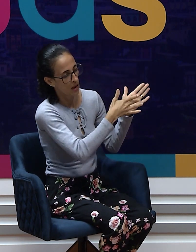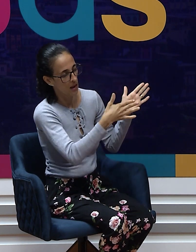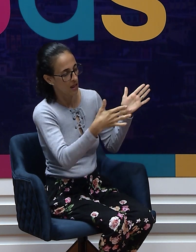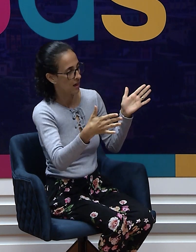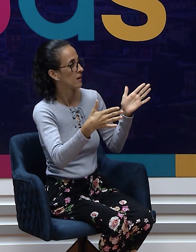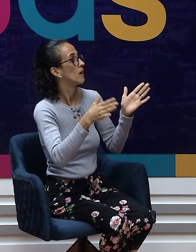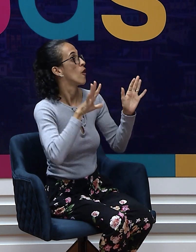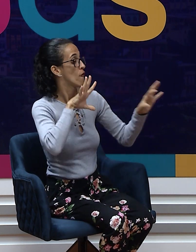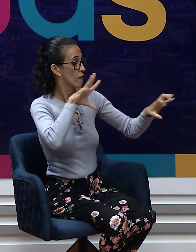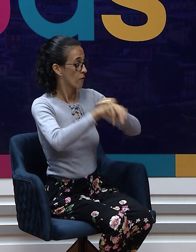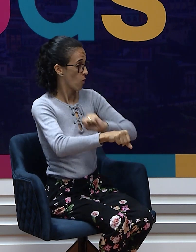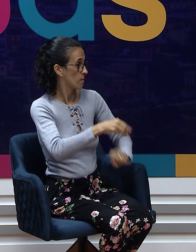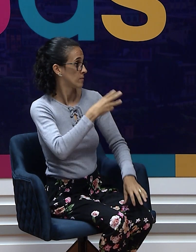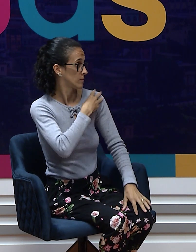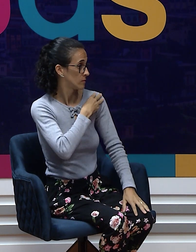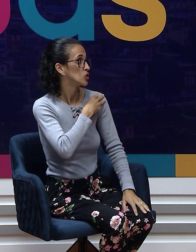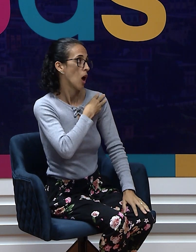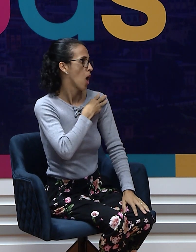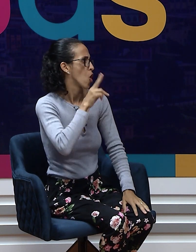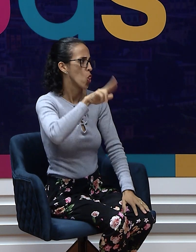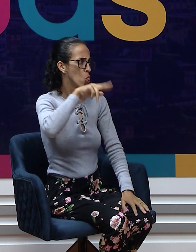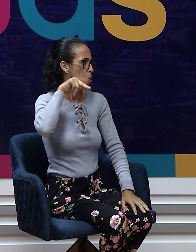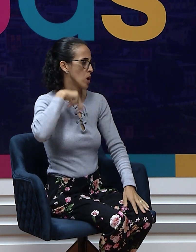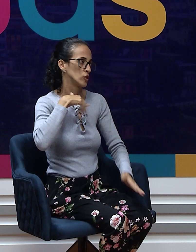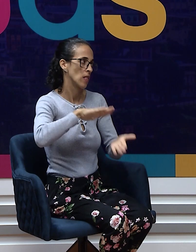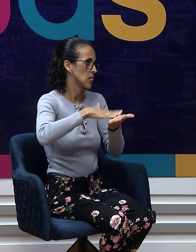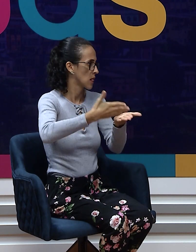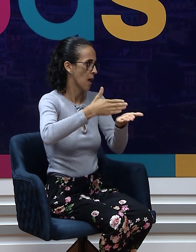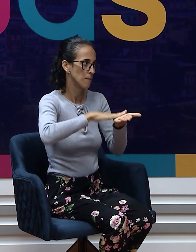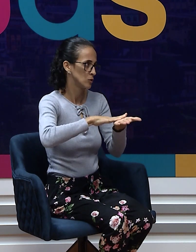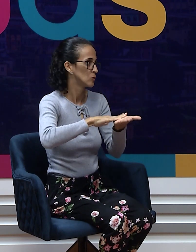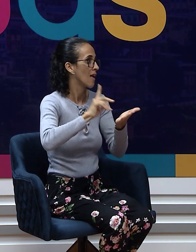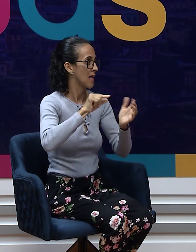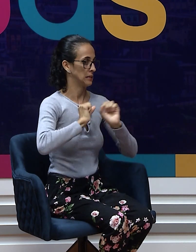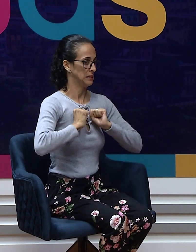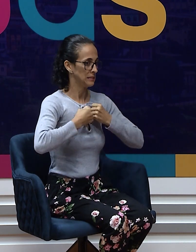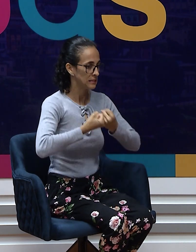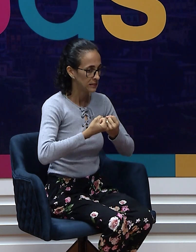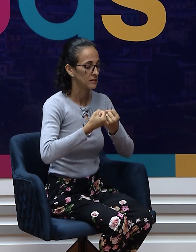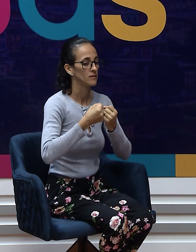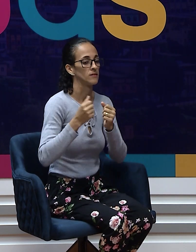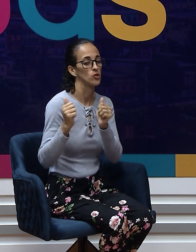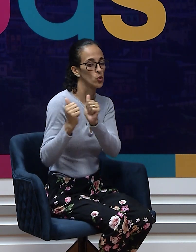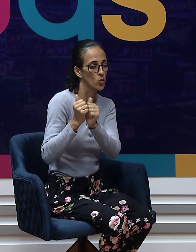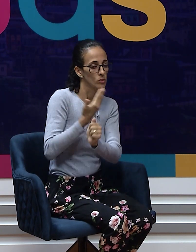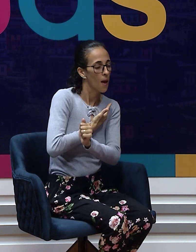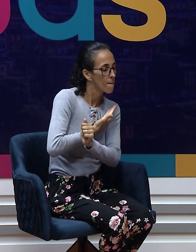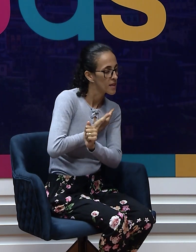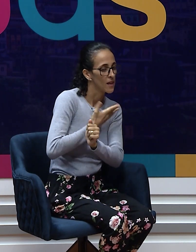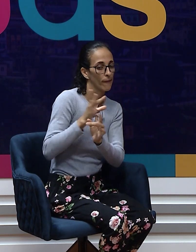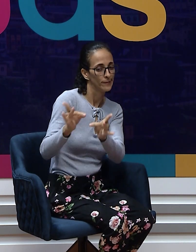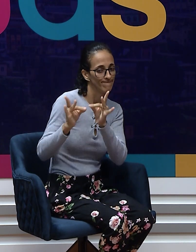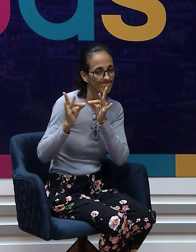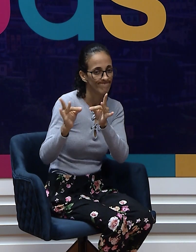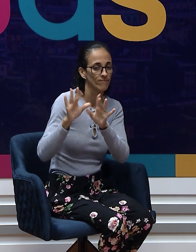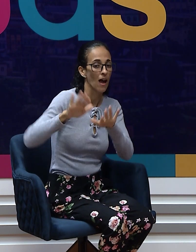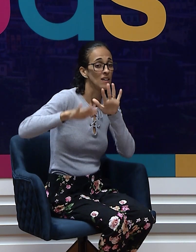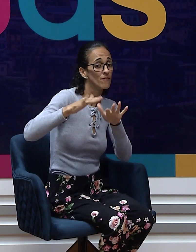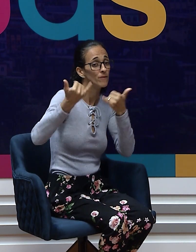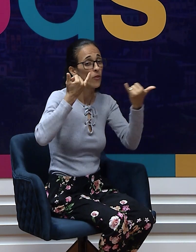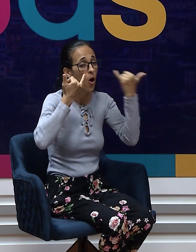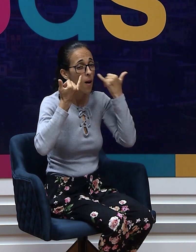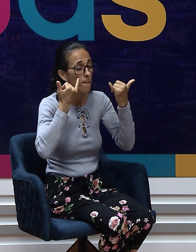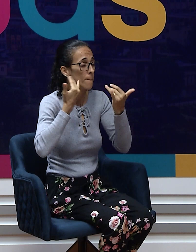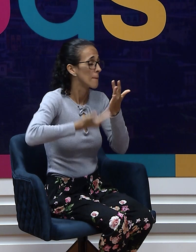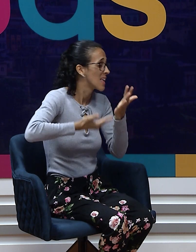muito fácil. E essa trajetória, né, foi muito complexa para mim. Até o ensino médio eu não tive intérprete, eu tive que ter muito